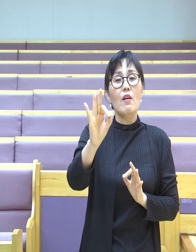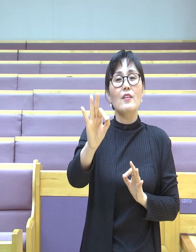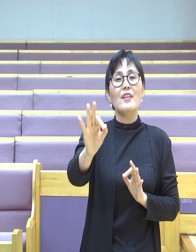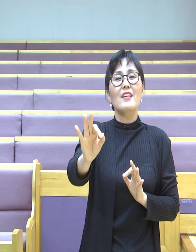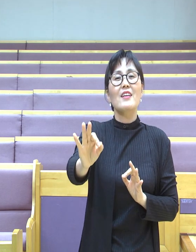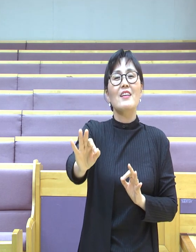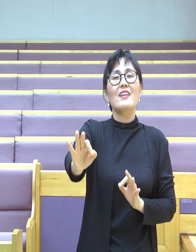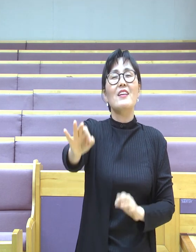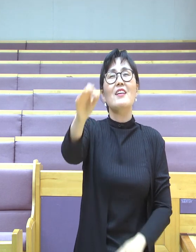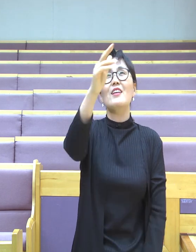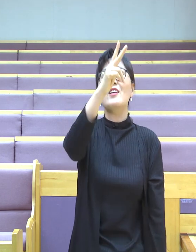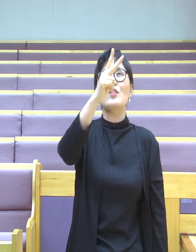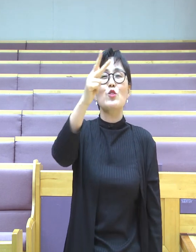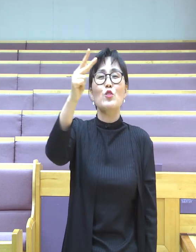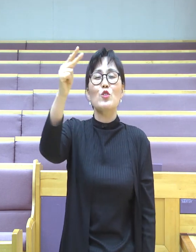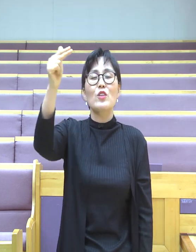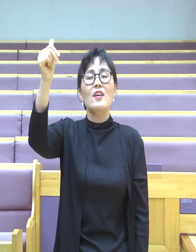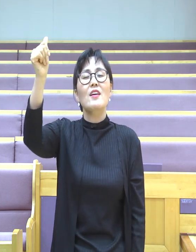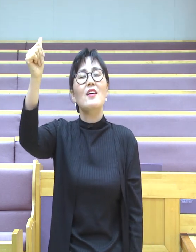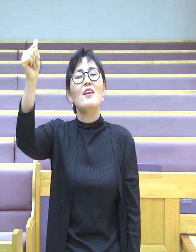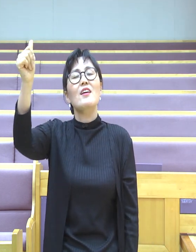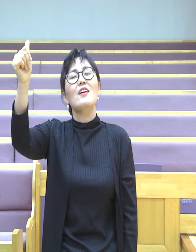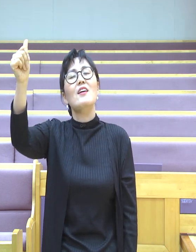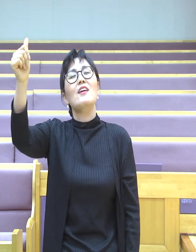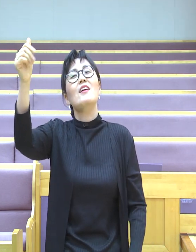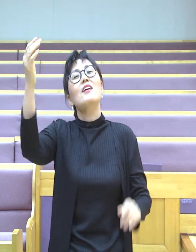영원히 주의